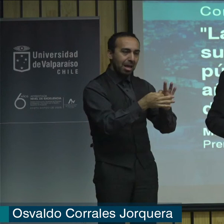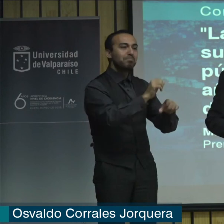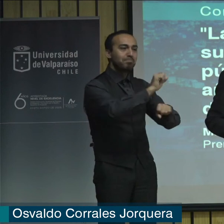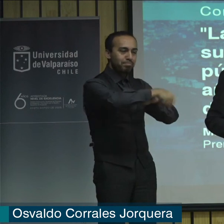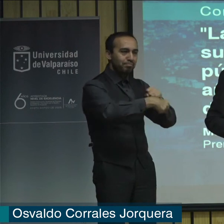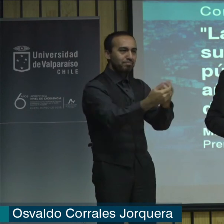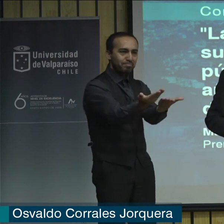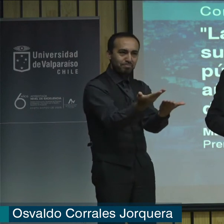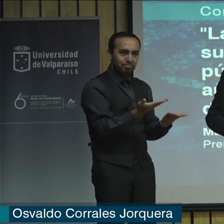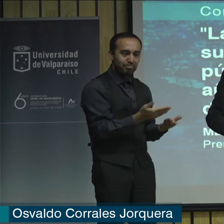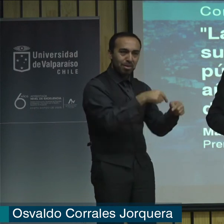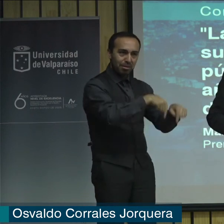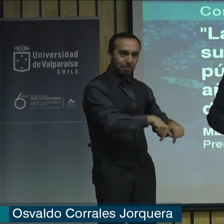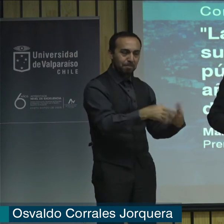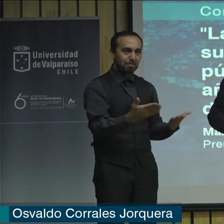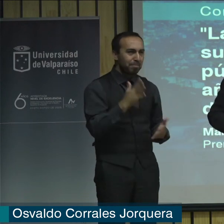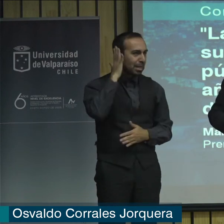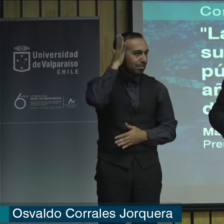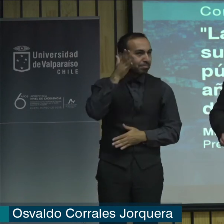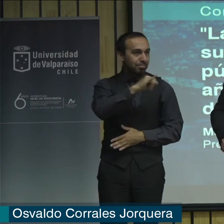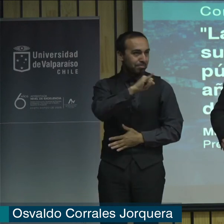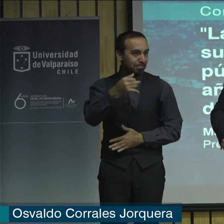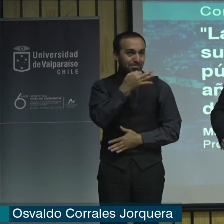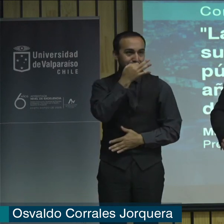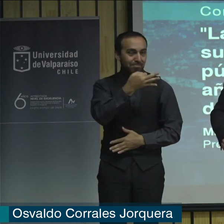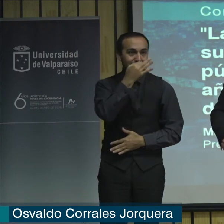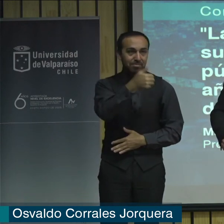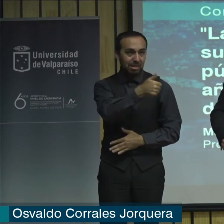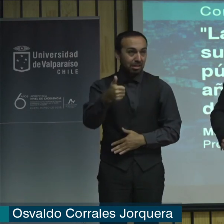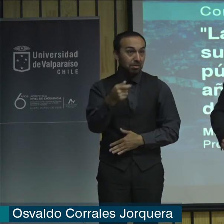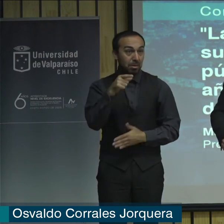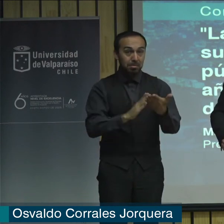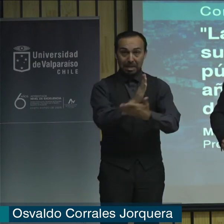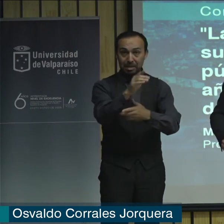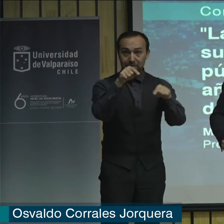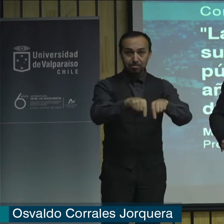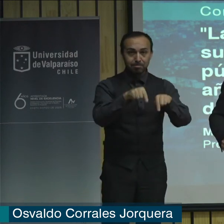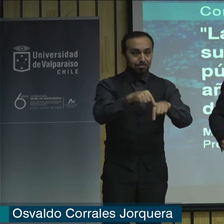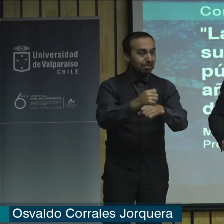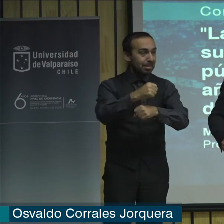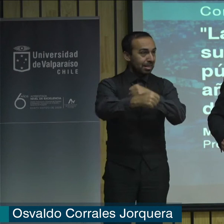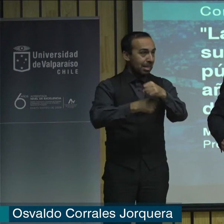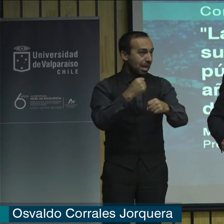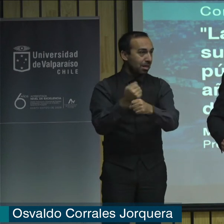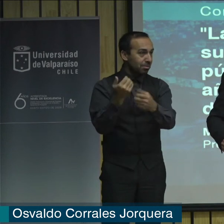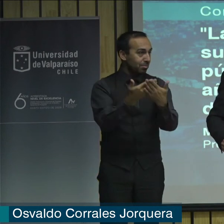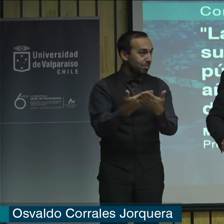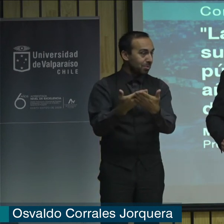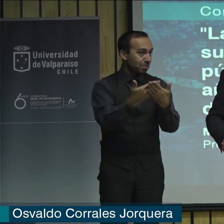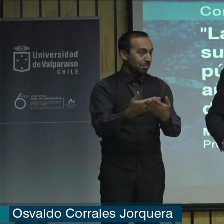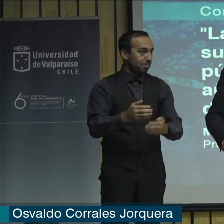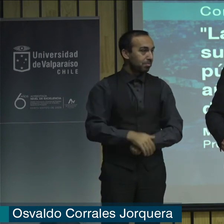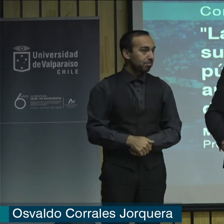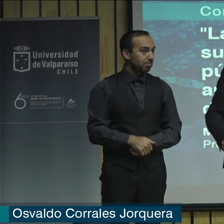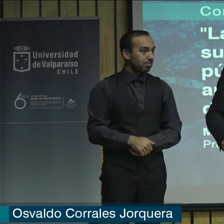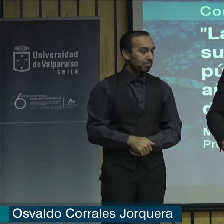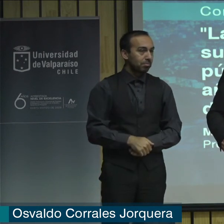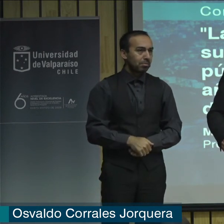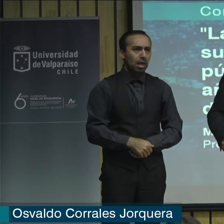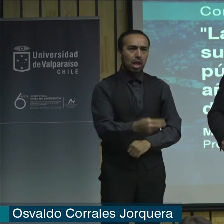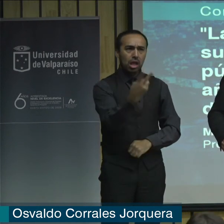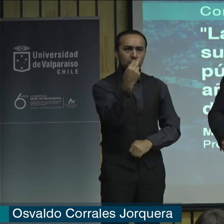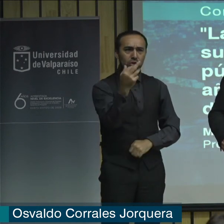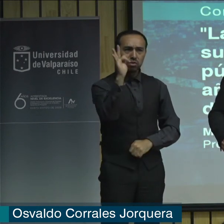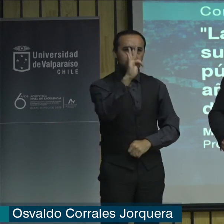aceptado la invitación que le cursamos para inaugurar nuestro año académico el 12 de febrero